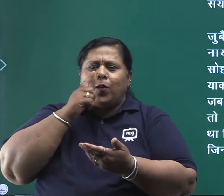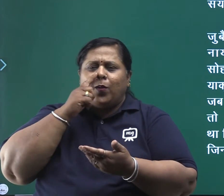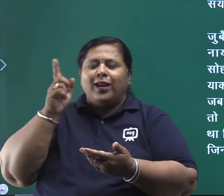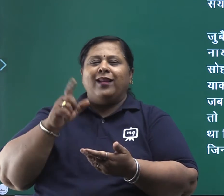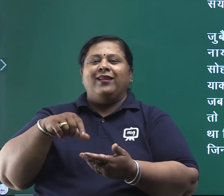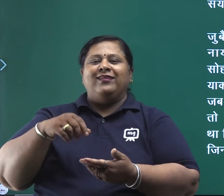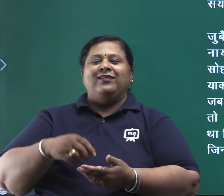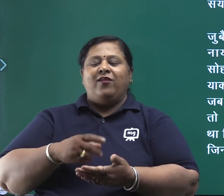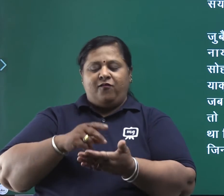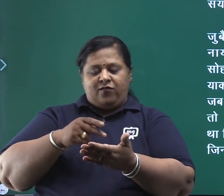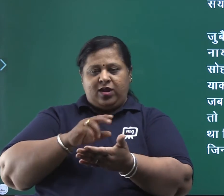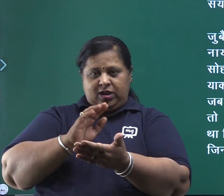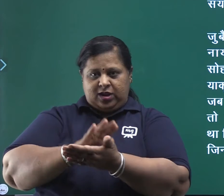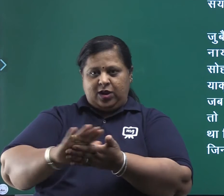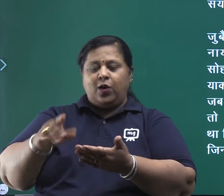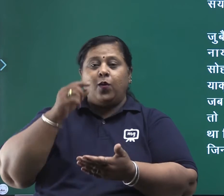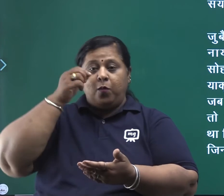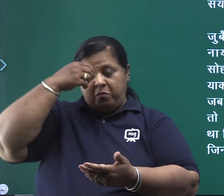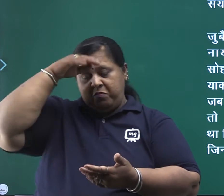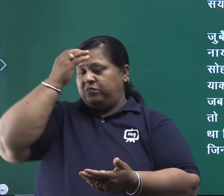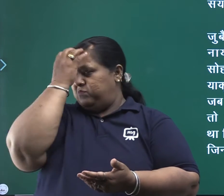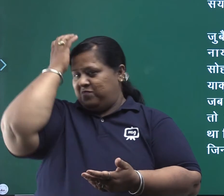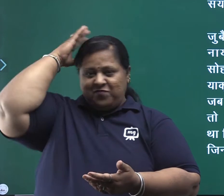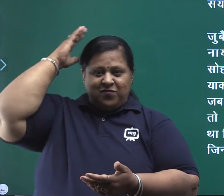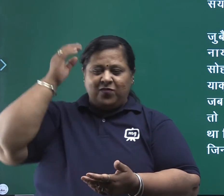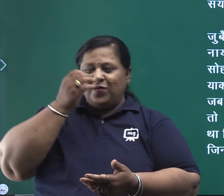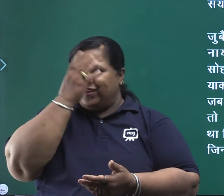व विट्ठल नायक थे।